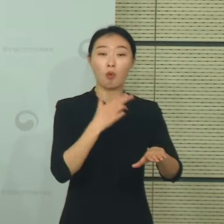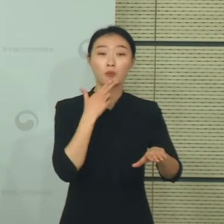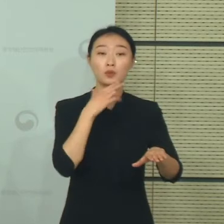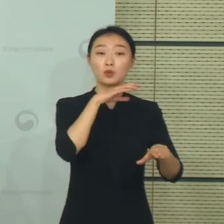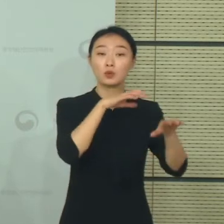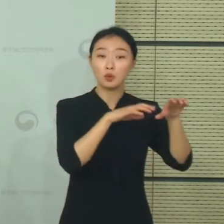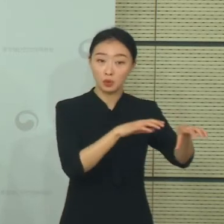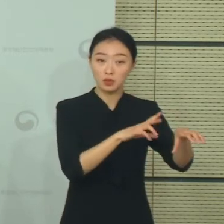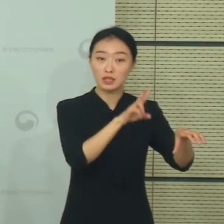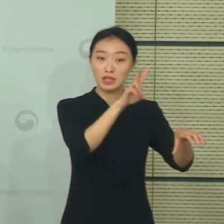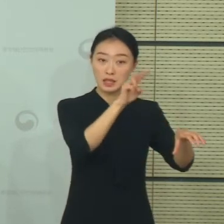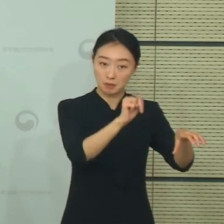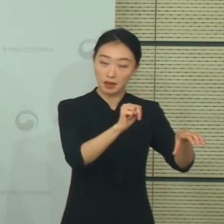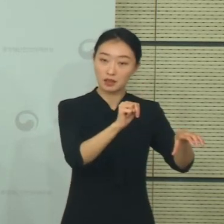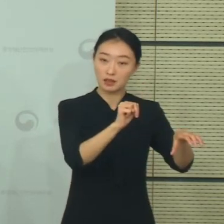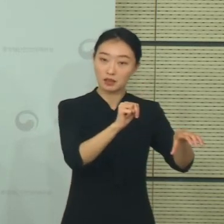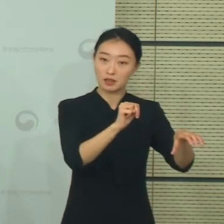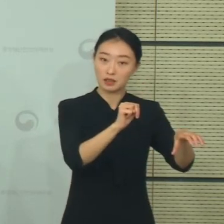한